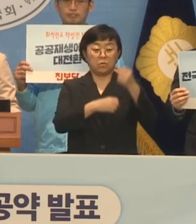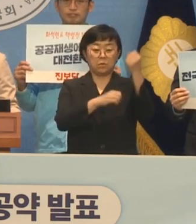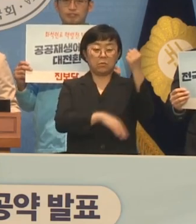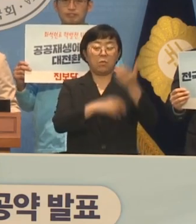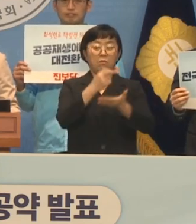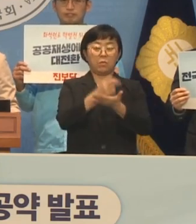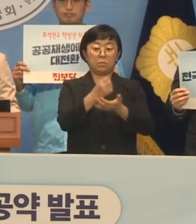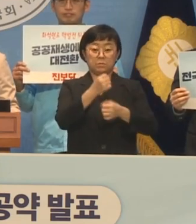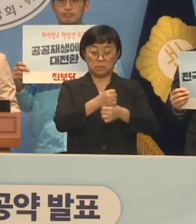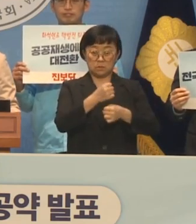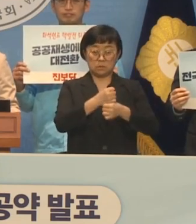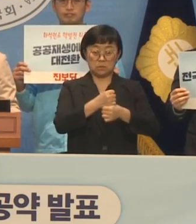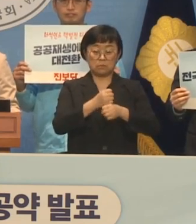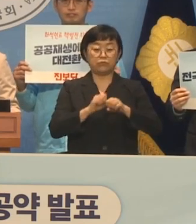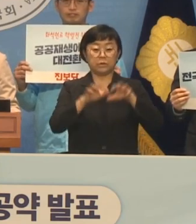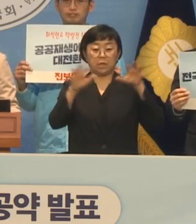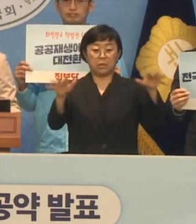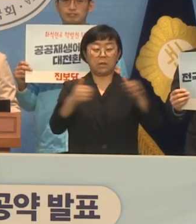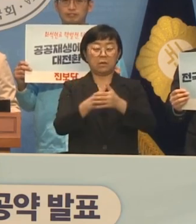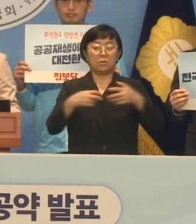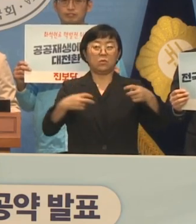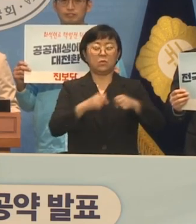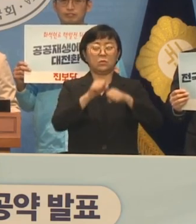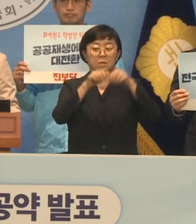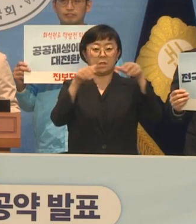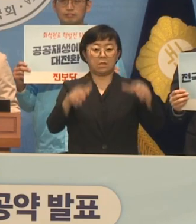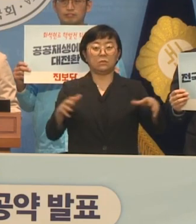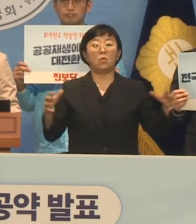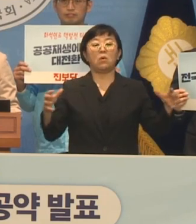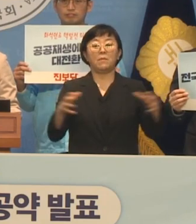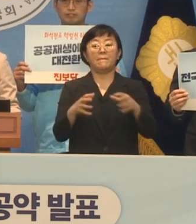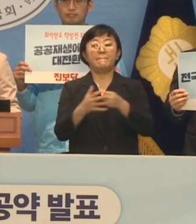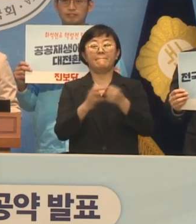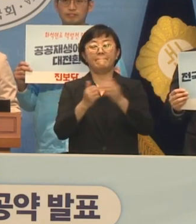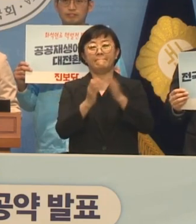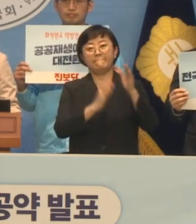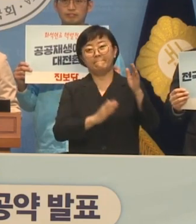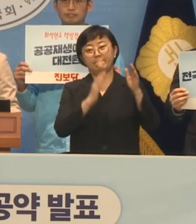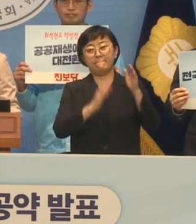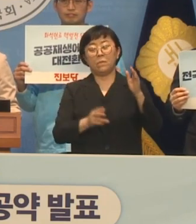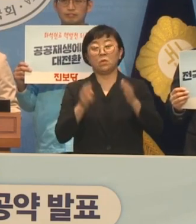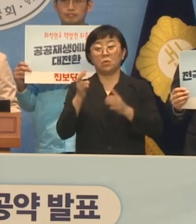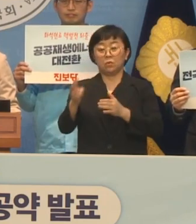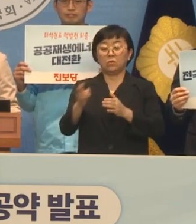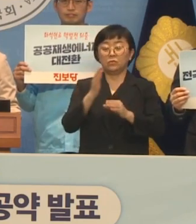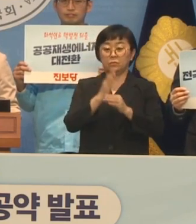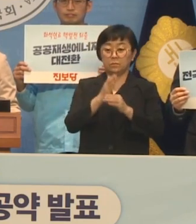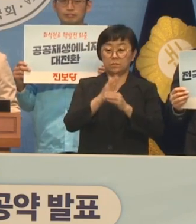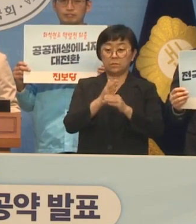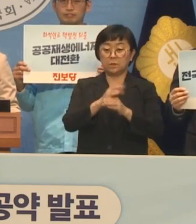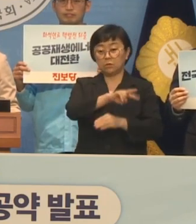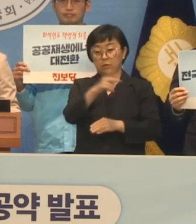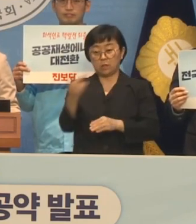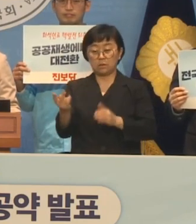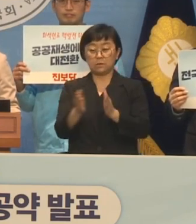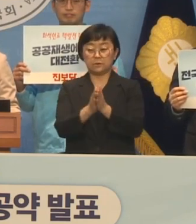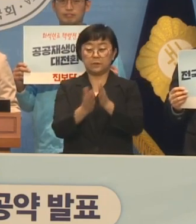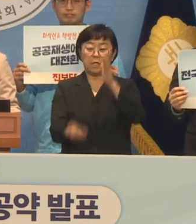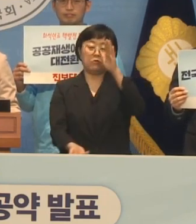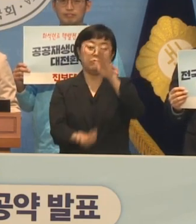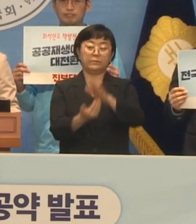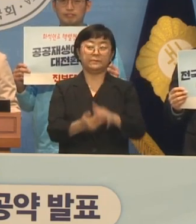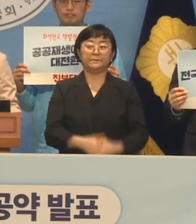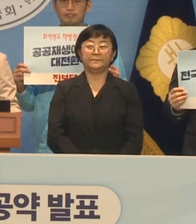교통기본법을 제정하여 분산된 교통체계를 통합하고 공공교통 중심의 대전환을